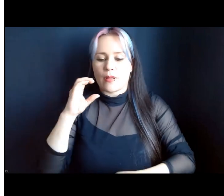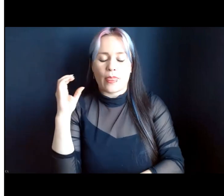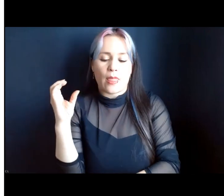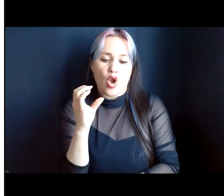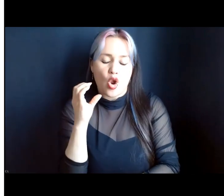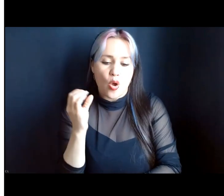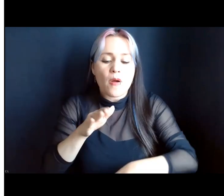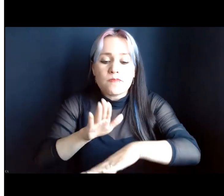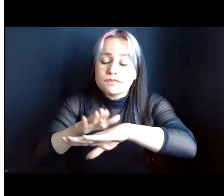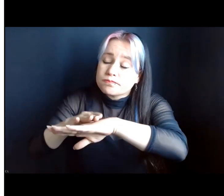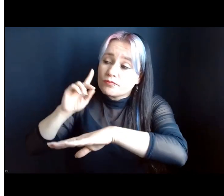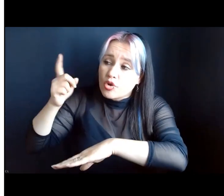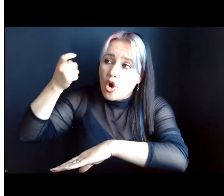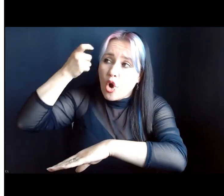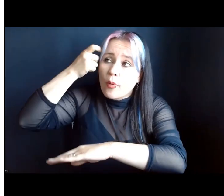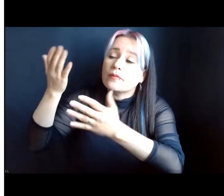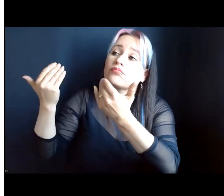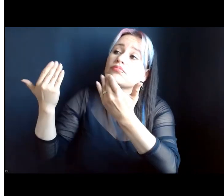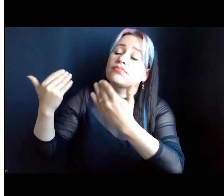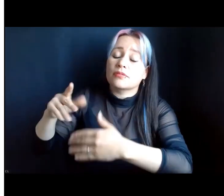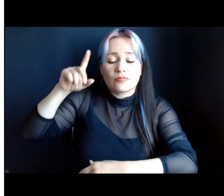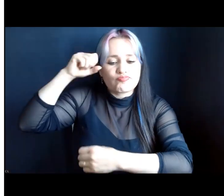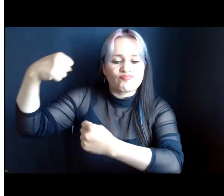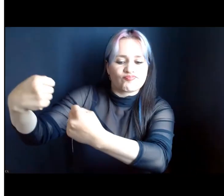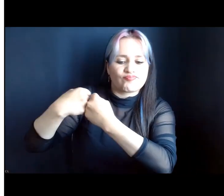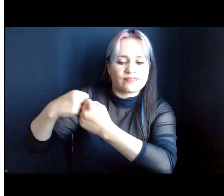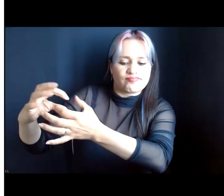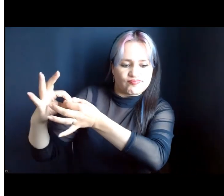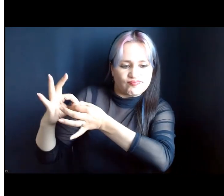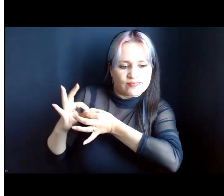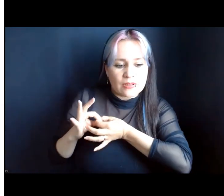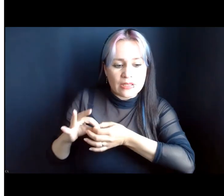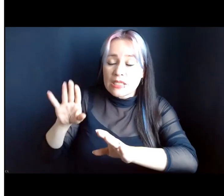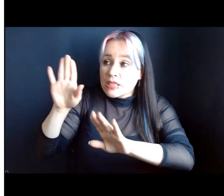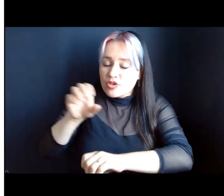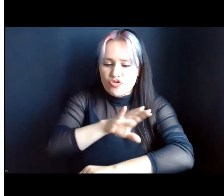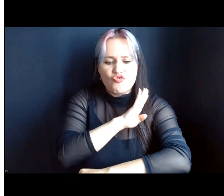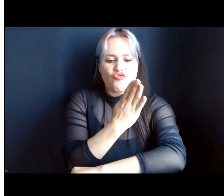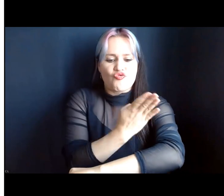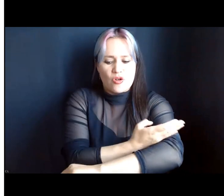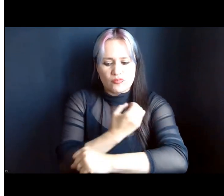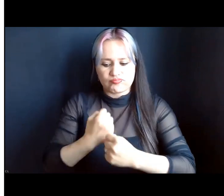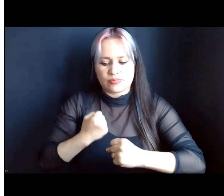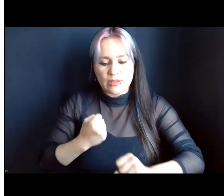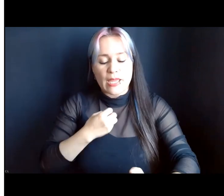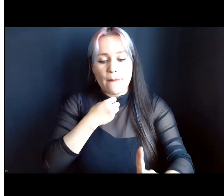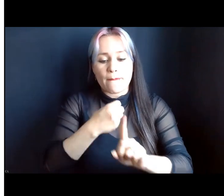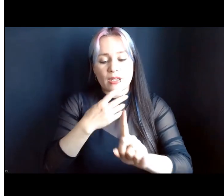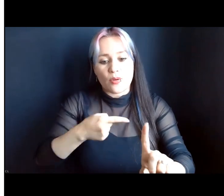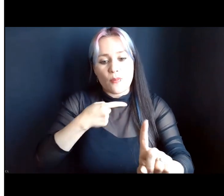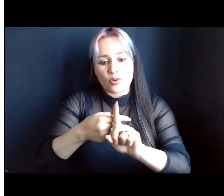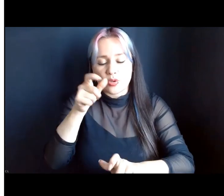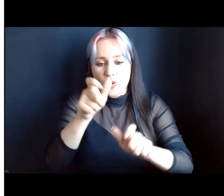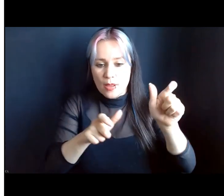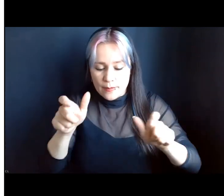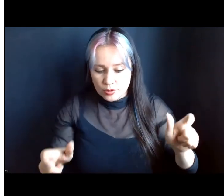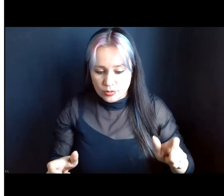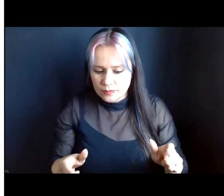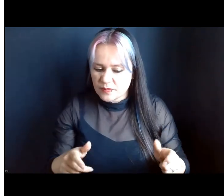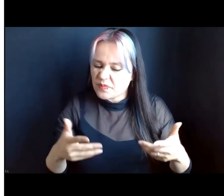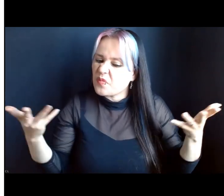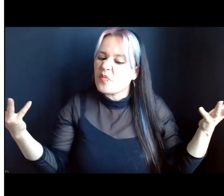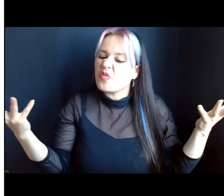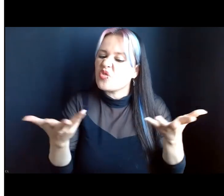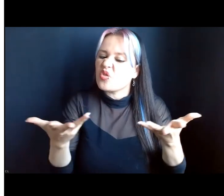manera positiva en la población quies saber dónde están las asociaciones de personas sordas del país Haz clic acá